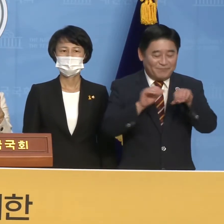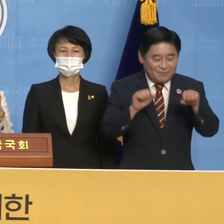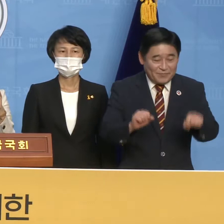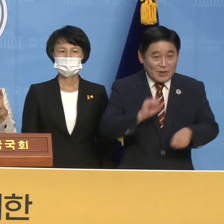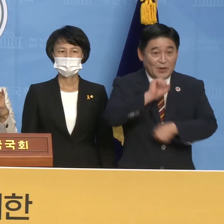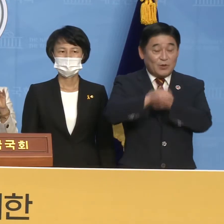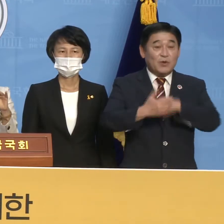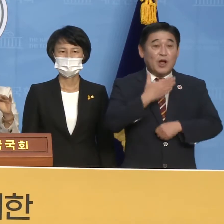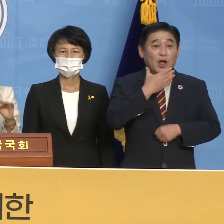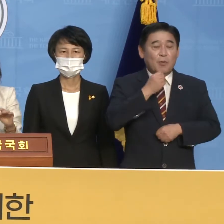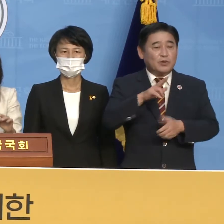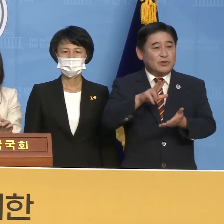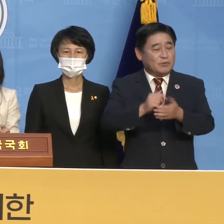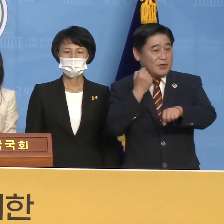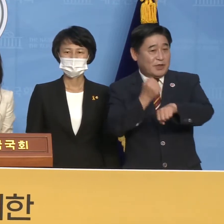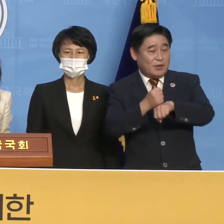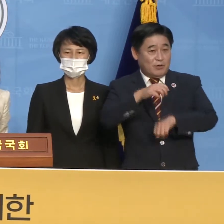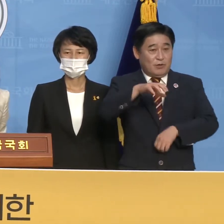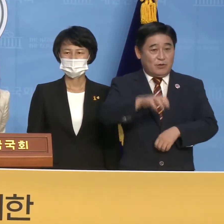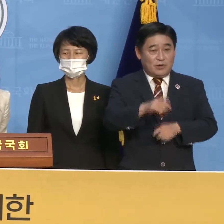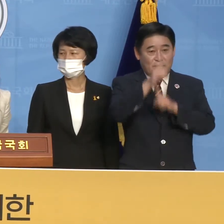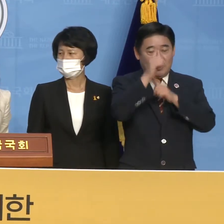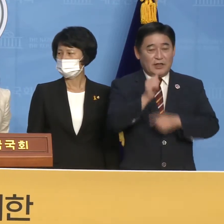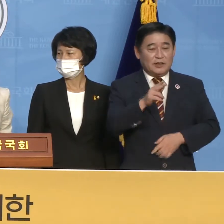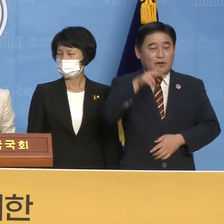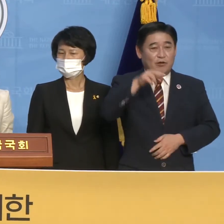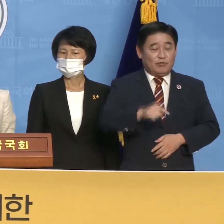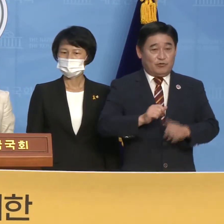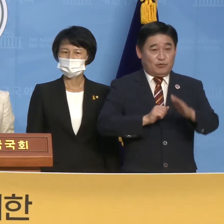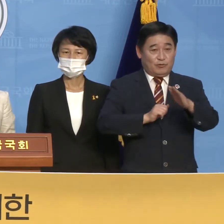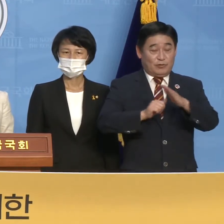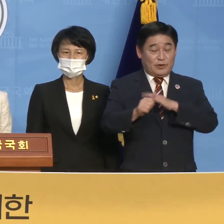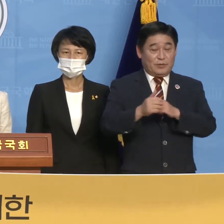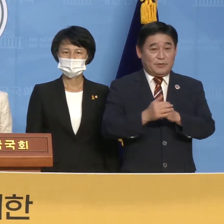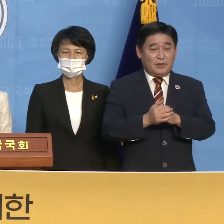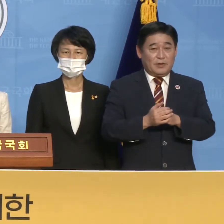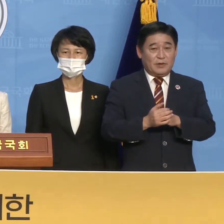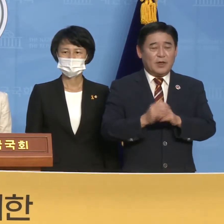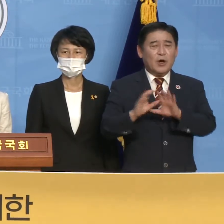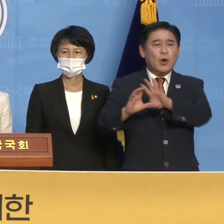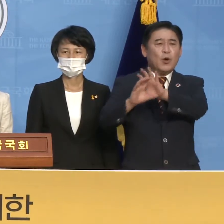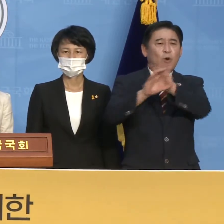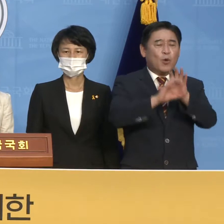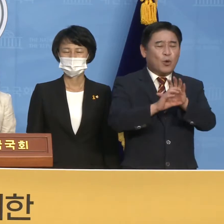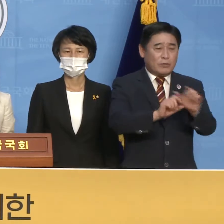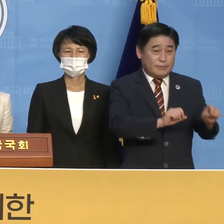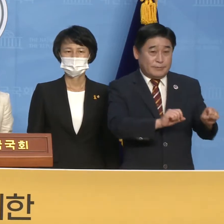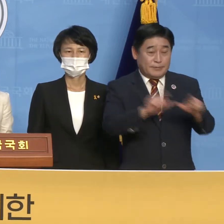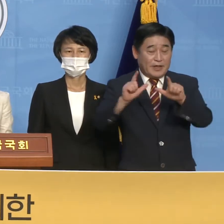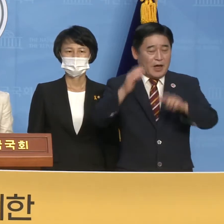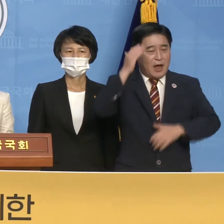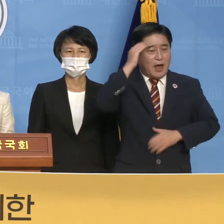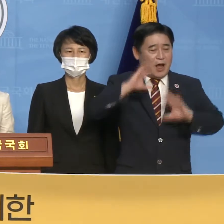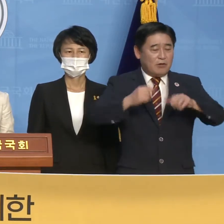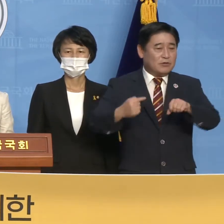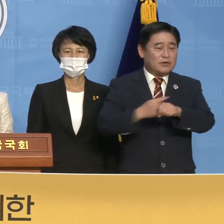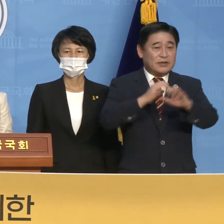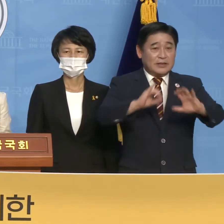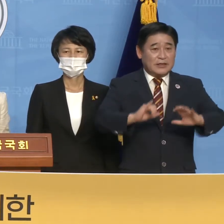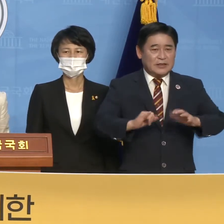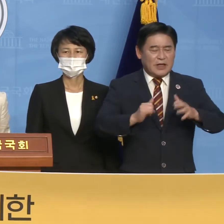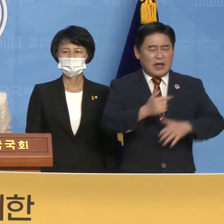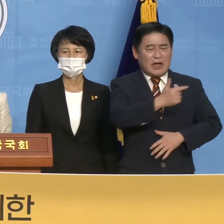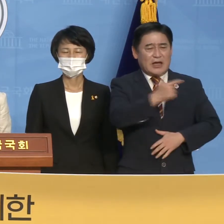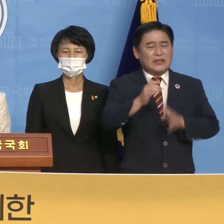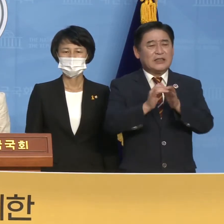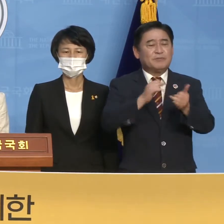안녕하세요. 동물복지문제연구소 어웨어의 이형주 대표입니다. 코로나19의 대유행으로 우리나라를 비롯해 전 세계가